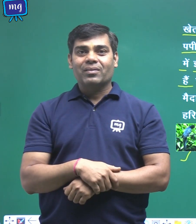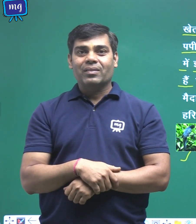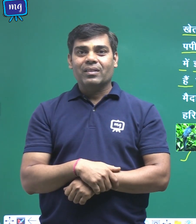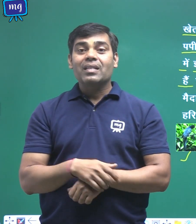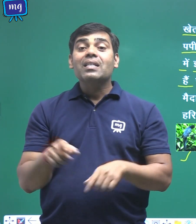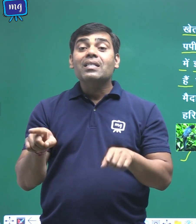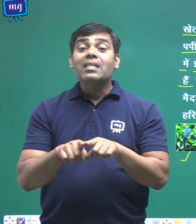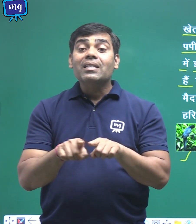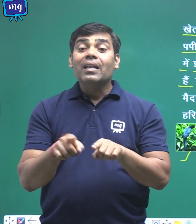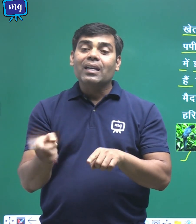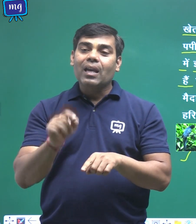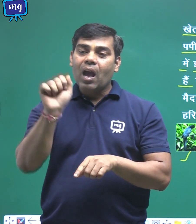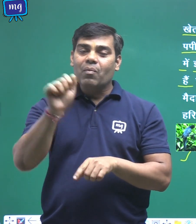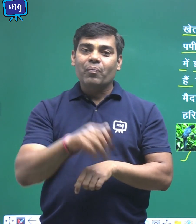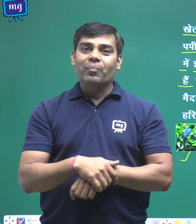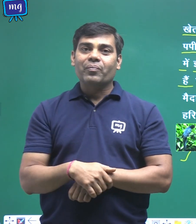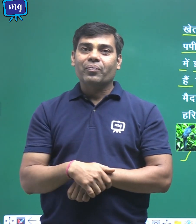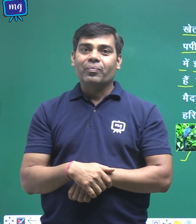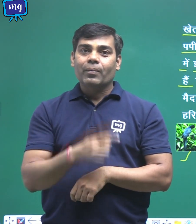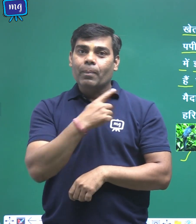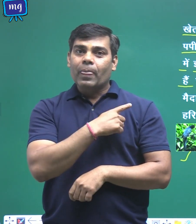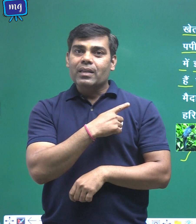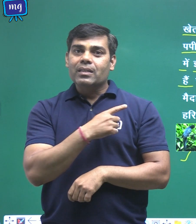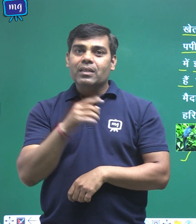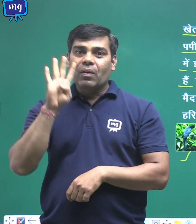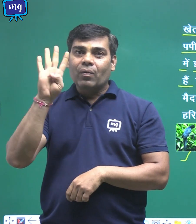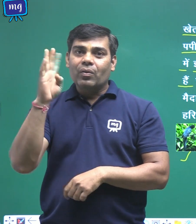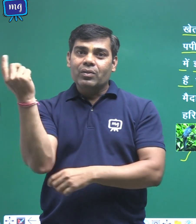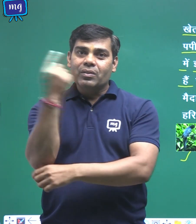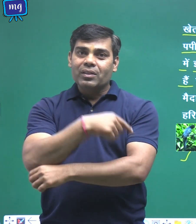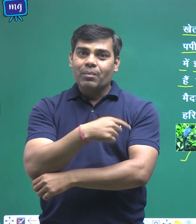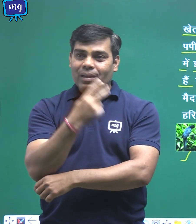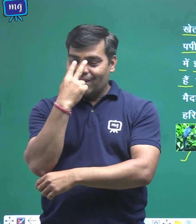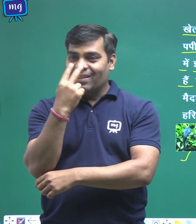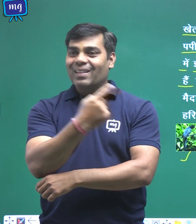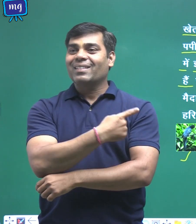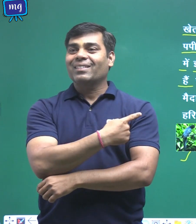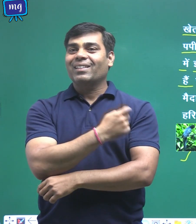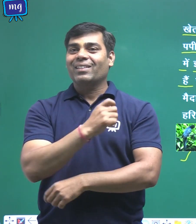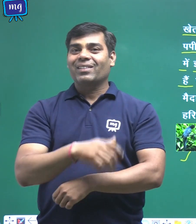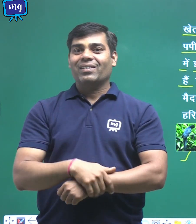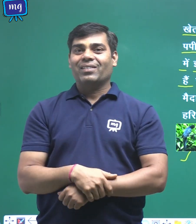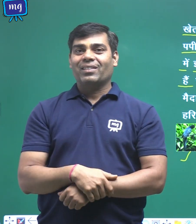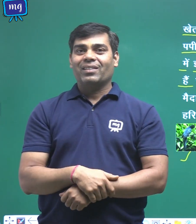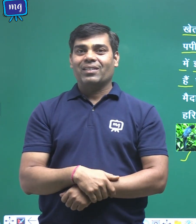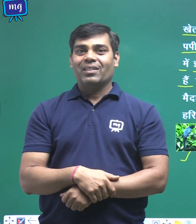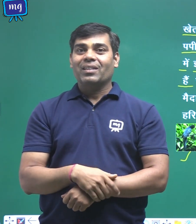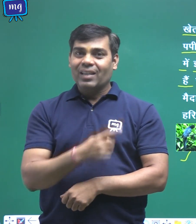जैसा कि आप इस चौथे चित्र में देख सकते हैं